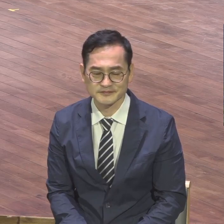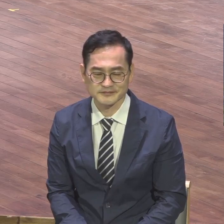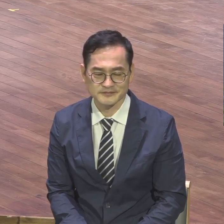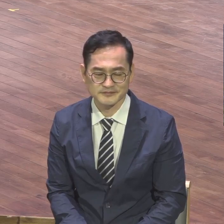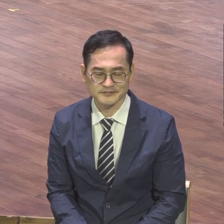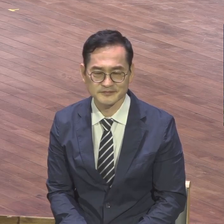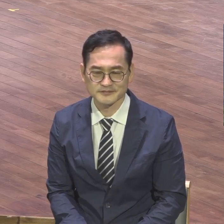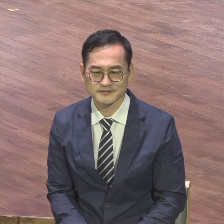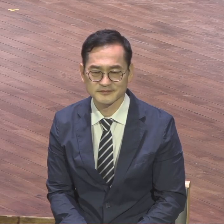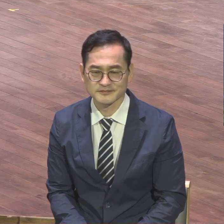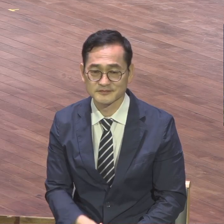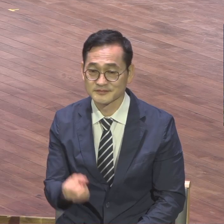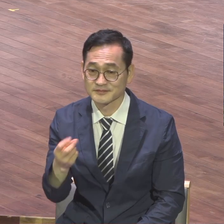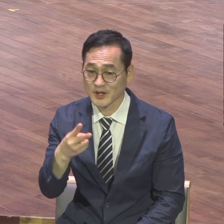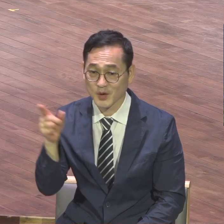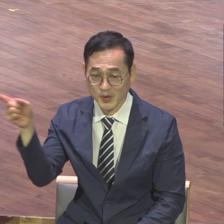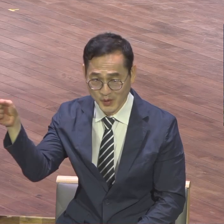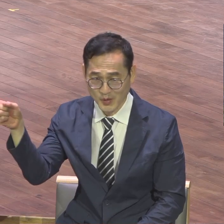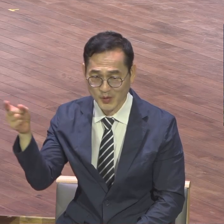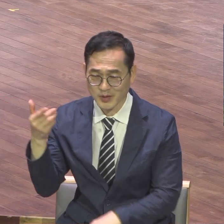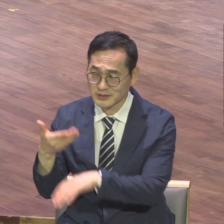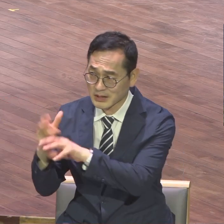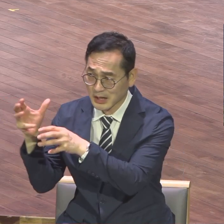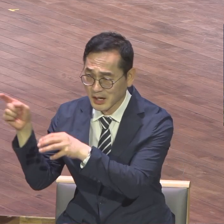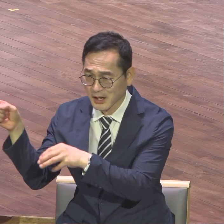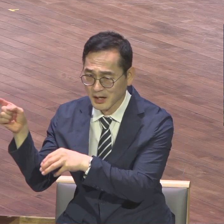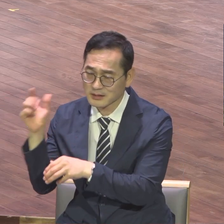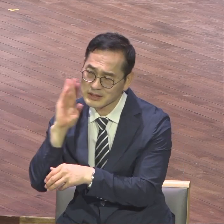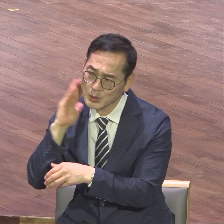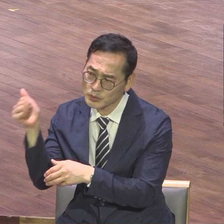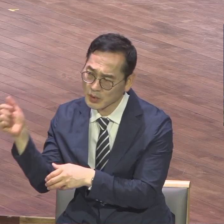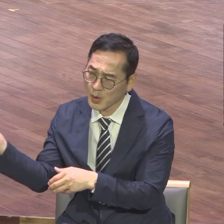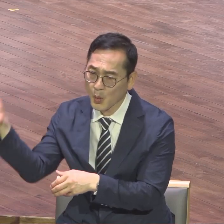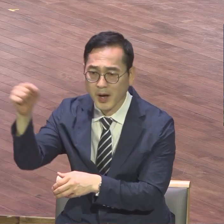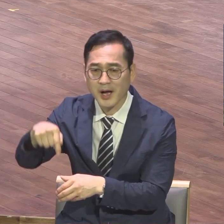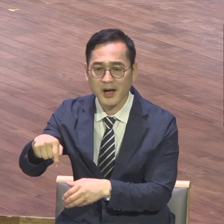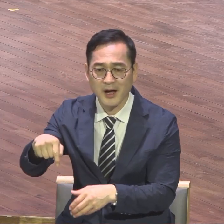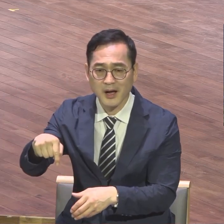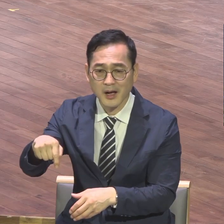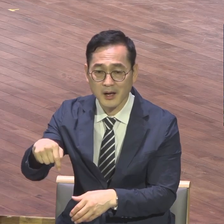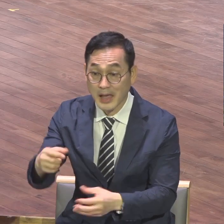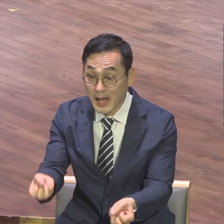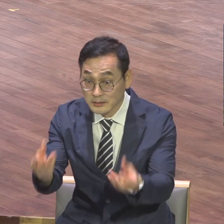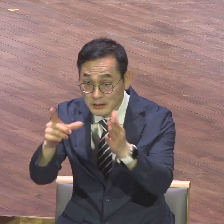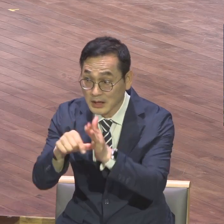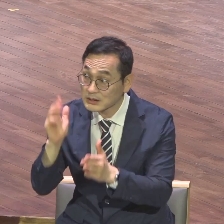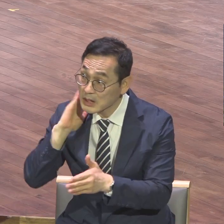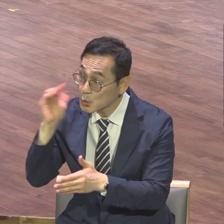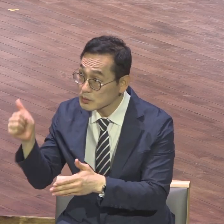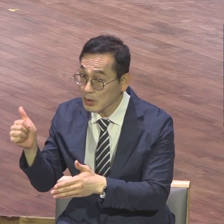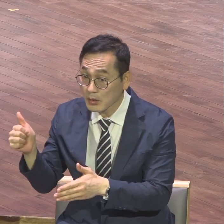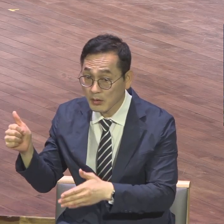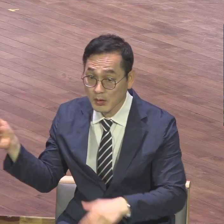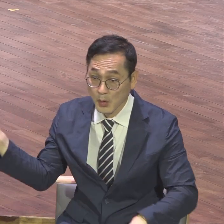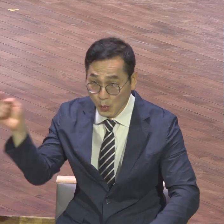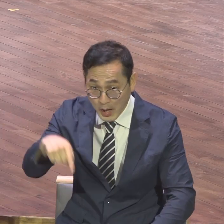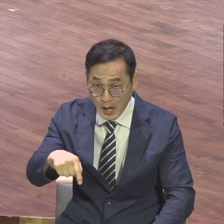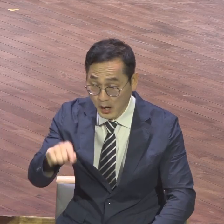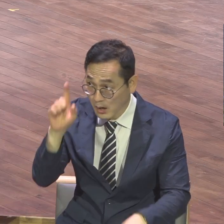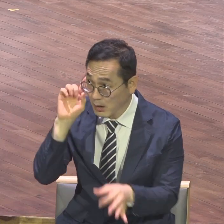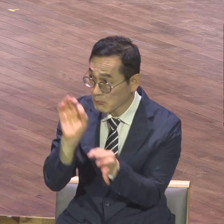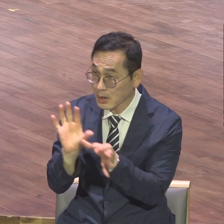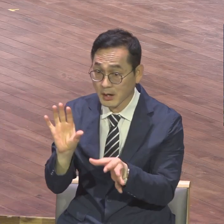보신 것처럼 대통령이 참석했어요. 어느 종교단체가 행사하는데 대통령이 어느 나라든